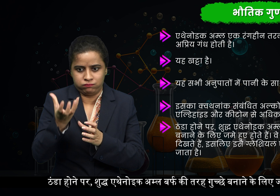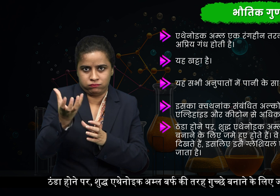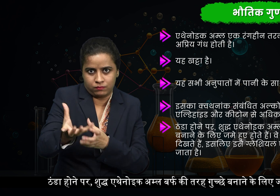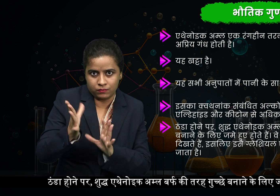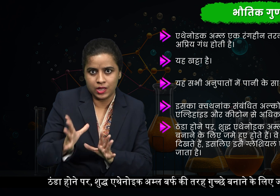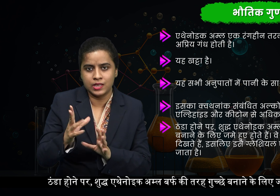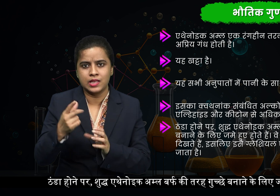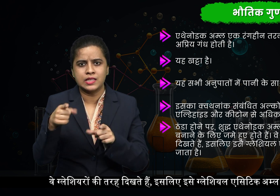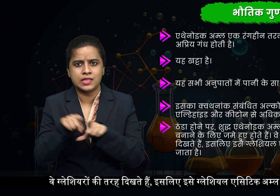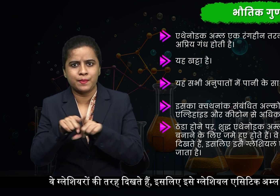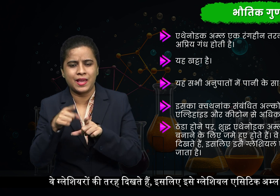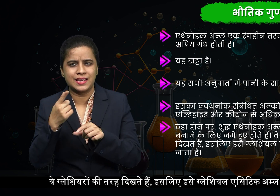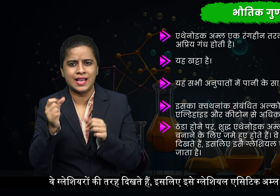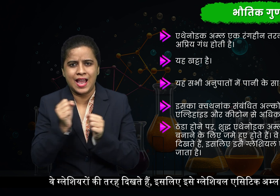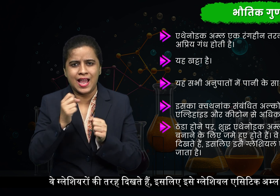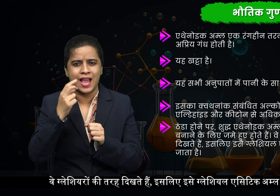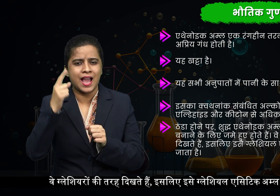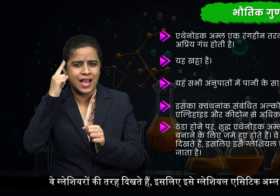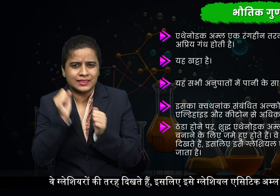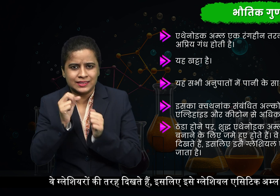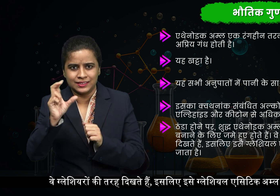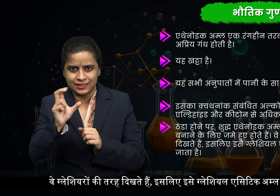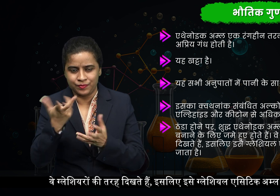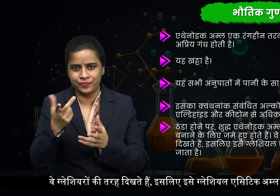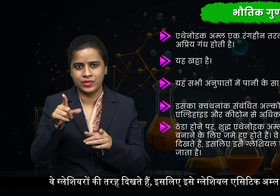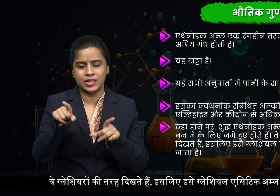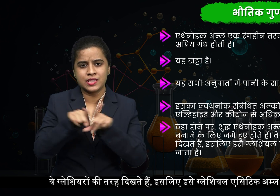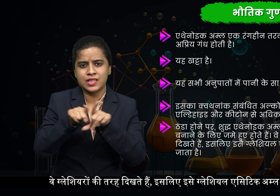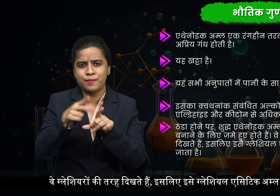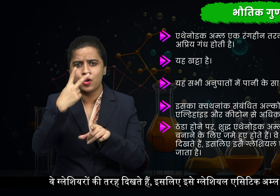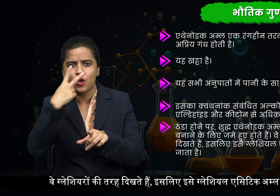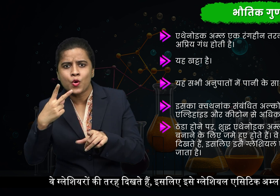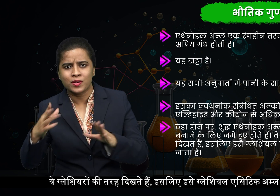हैं। वे ग्लेशियरों की तरह दिखते हैं, इसलिए इसे